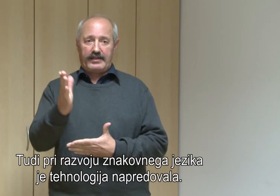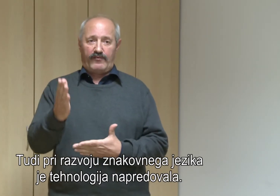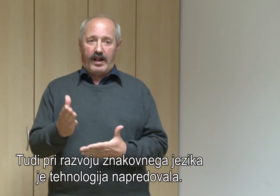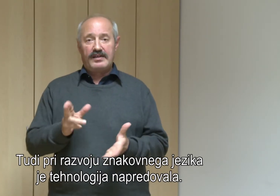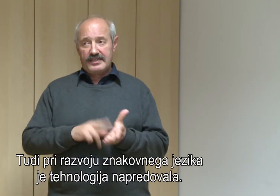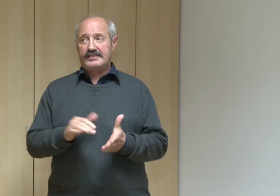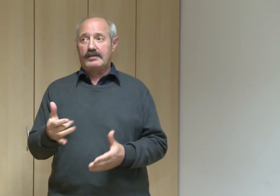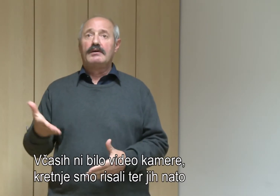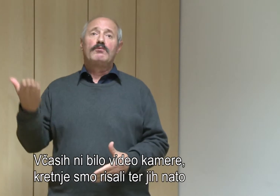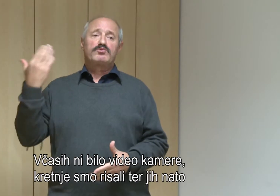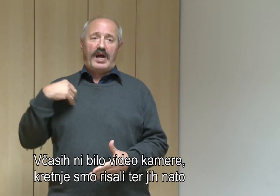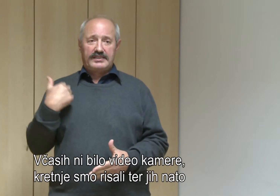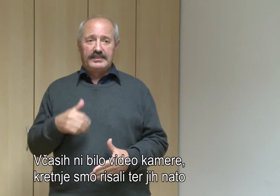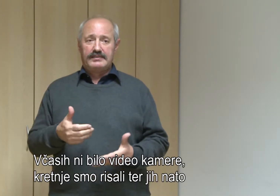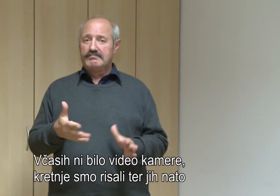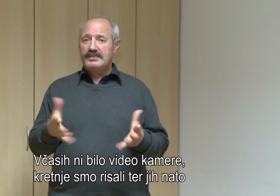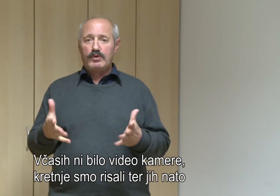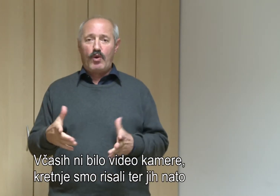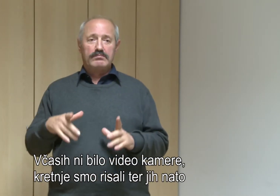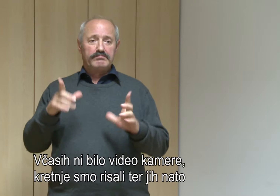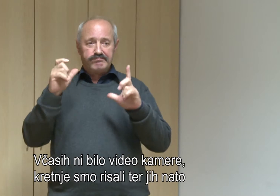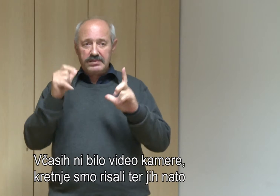Non è parola che quasi